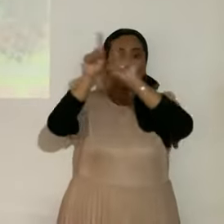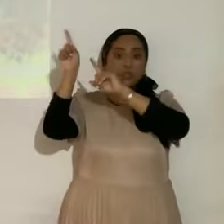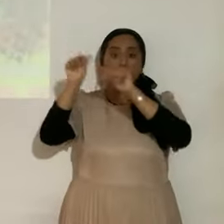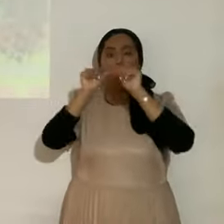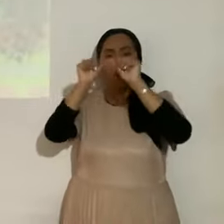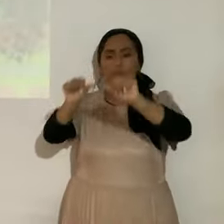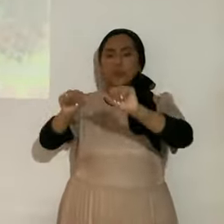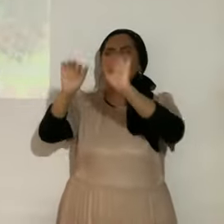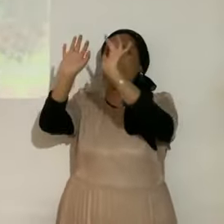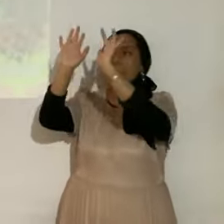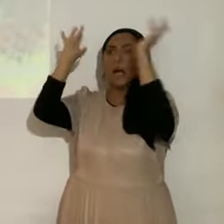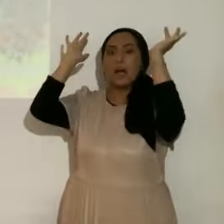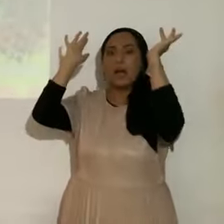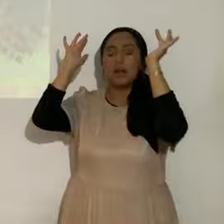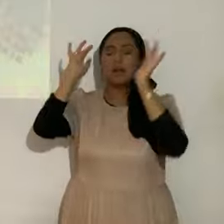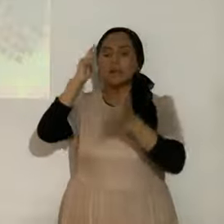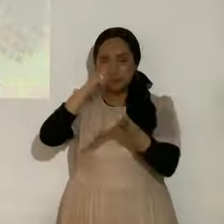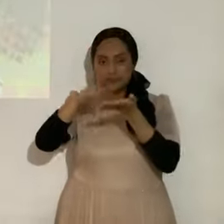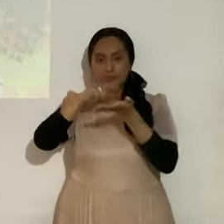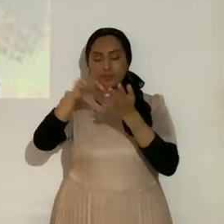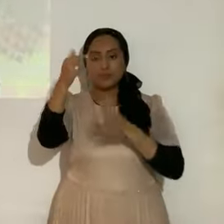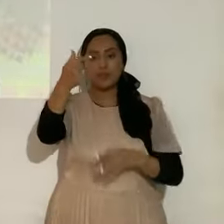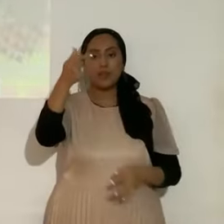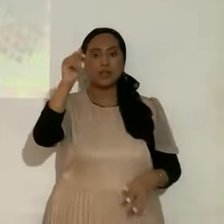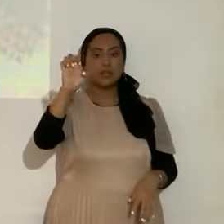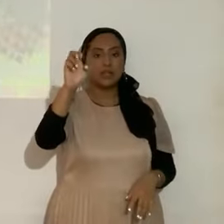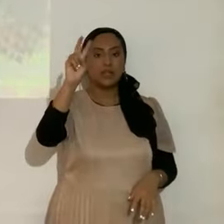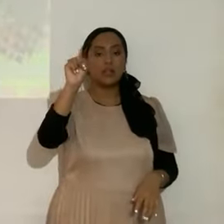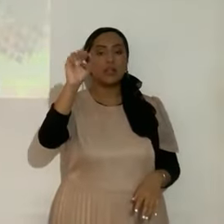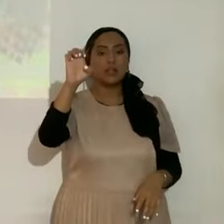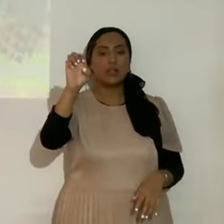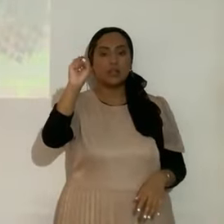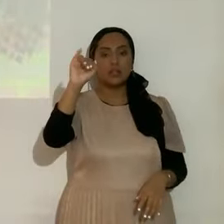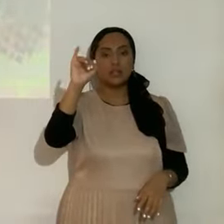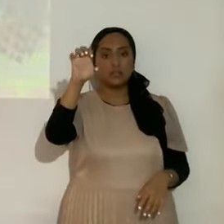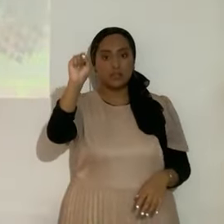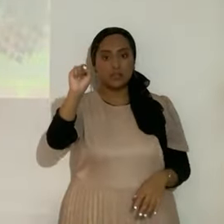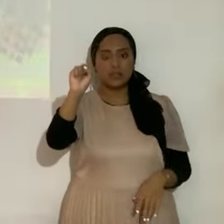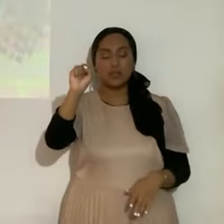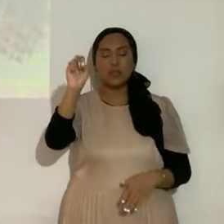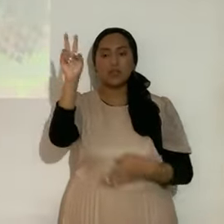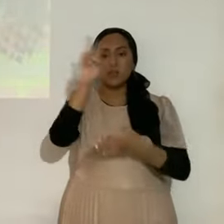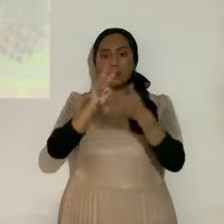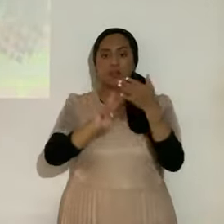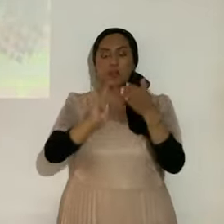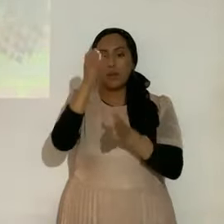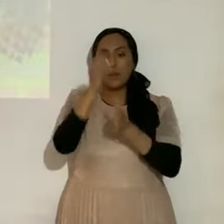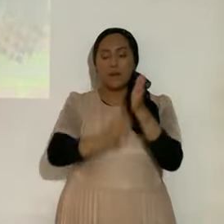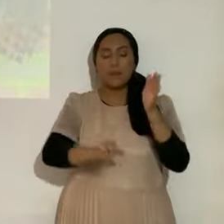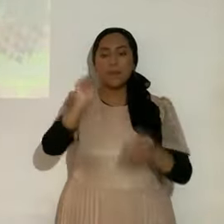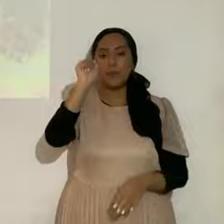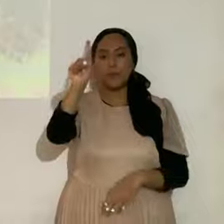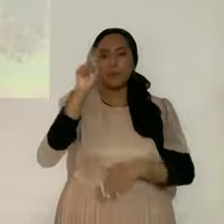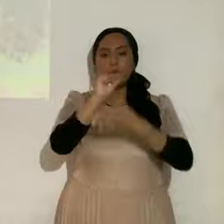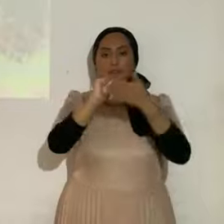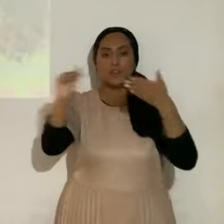¿sí? Y los invito a que vayamos a Génesis, al libro de Génesis, Bereshit, y vamos a dar lectura al capítulo 1, verso